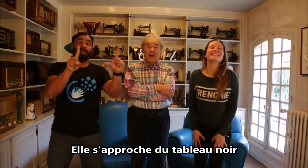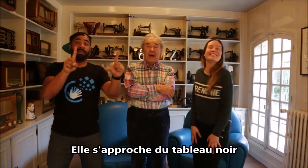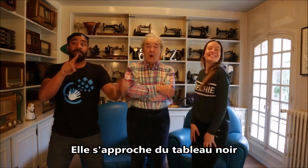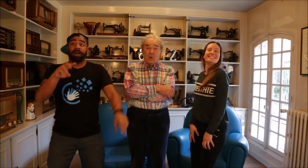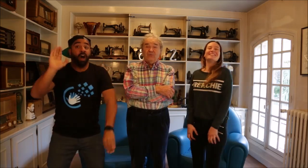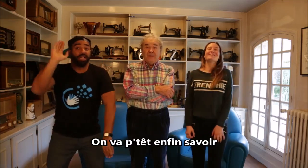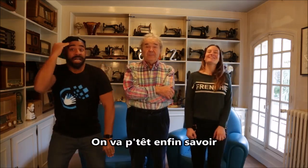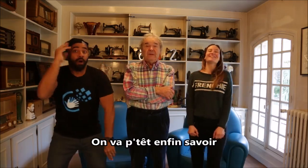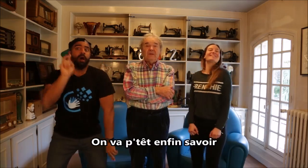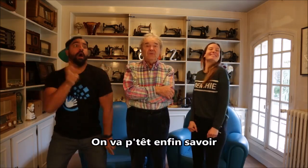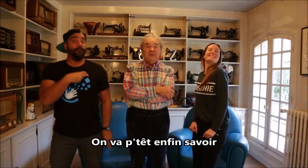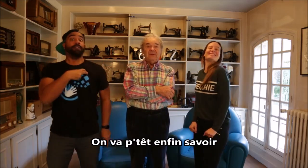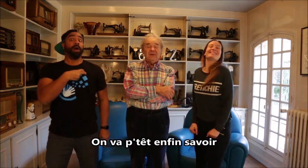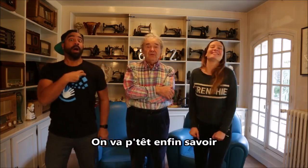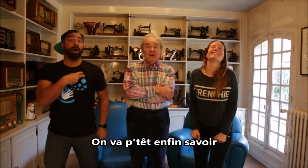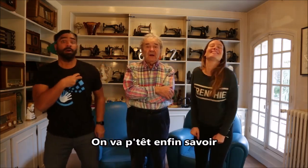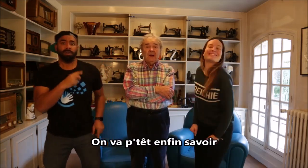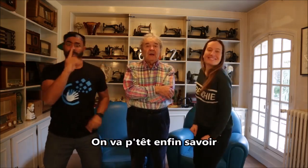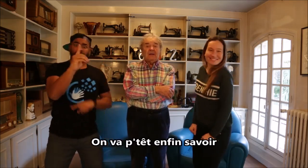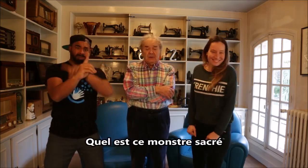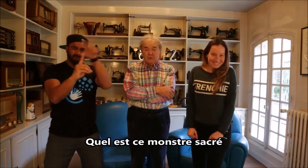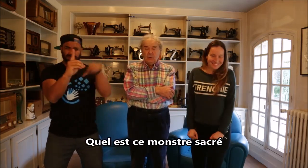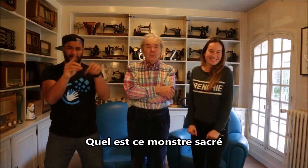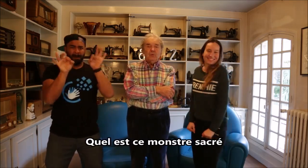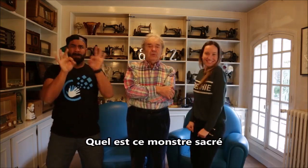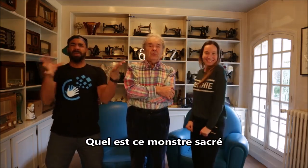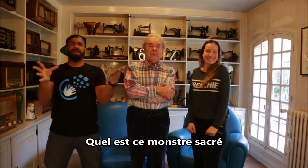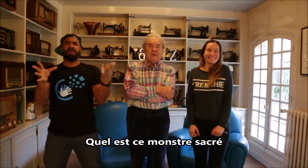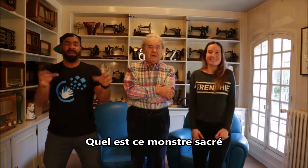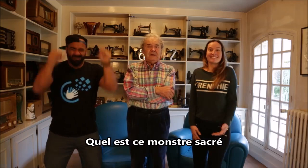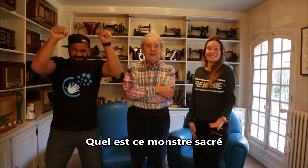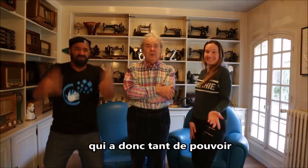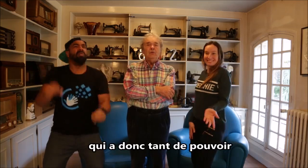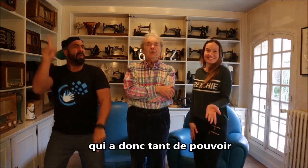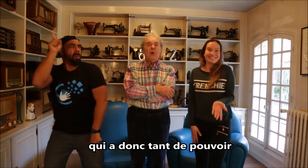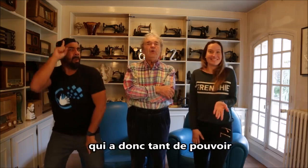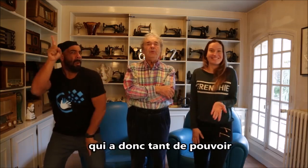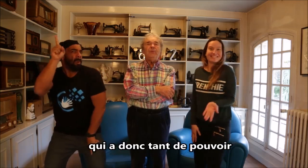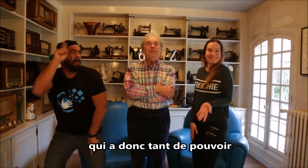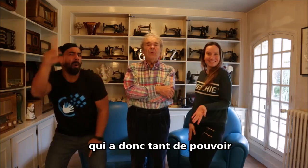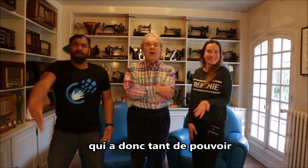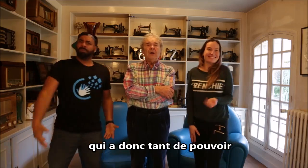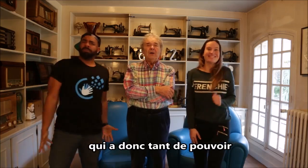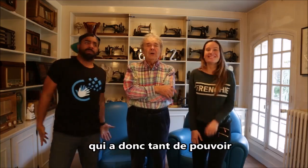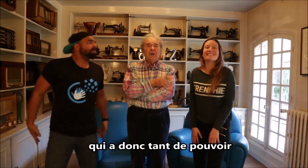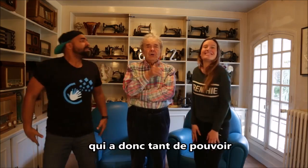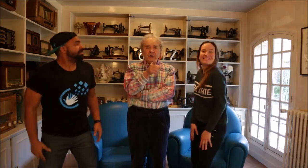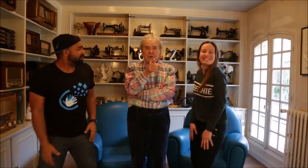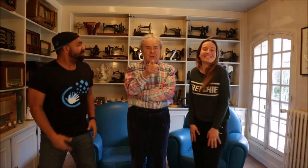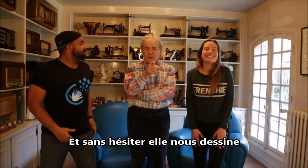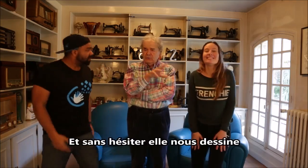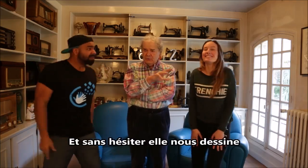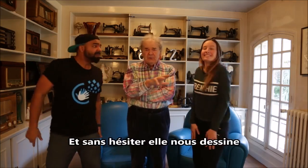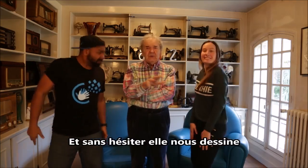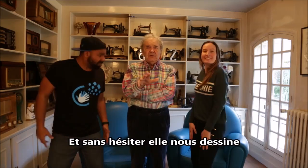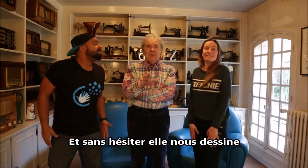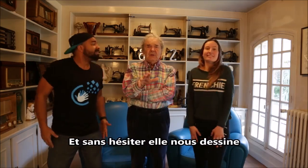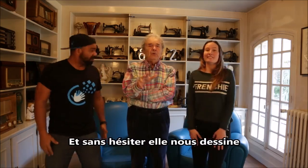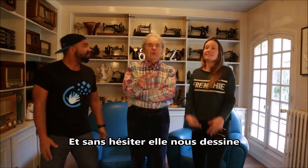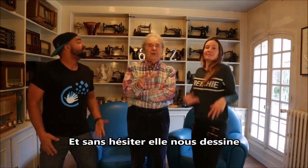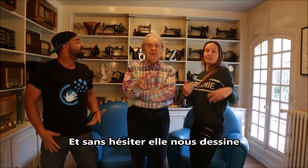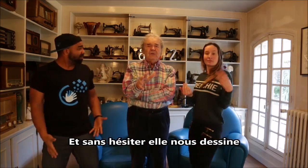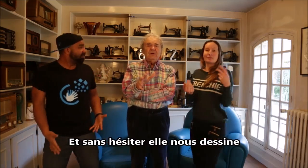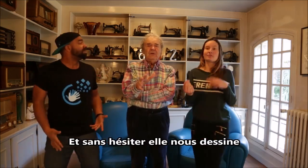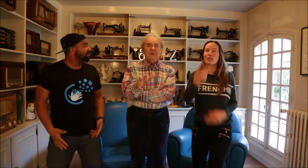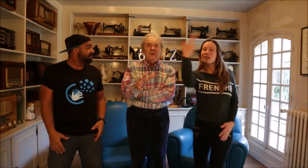tableau noir. On va peut-être enfin savoir quel est ce monstre sacré qui a donc tant de pouvoir. Et sans hésiter,